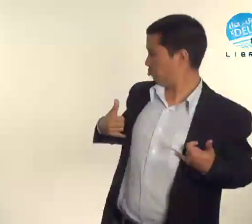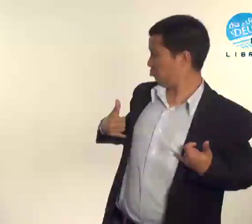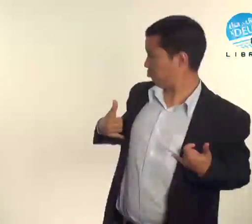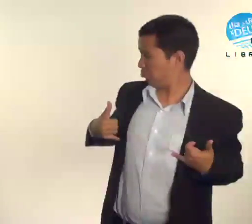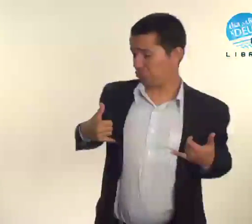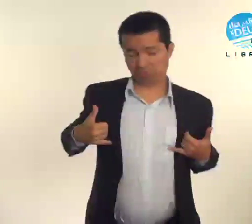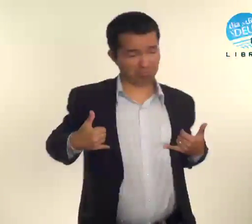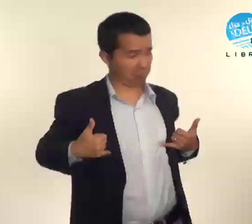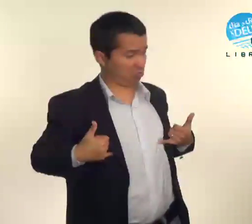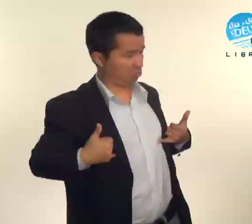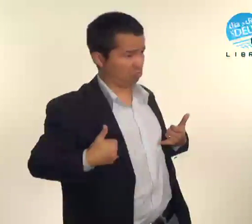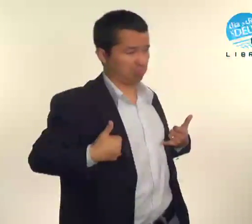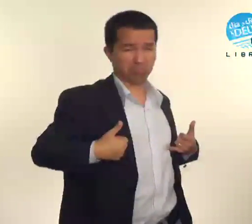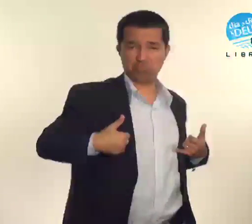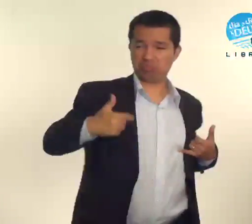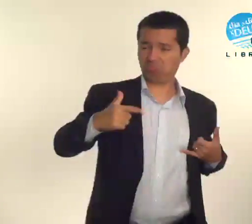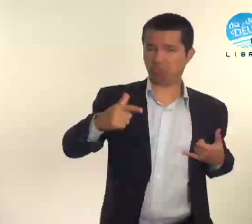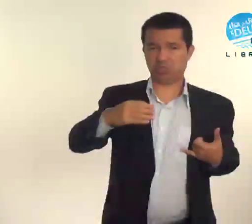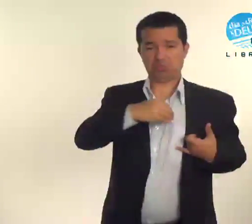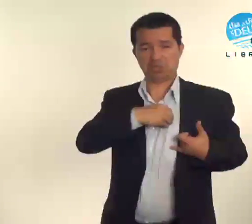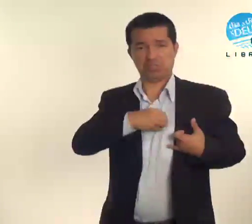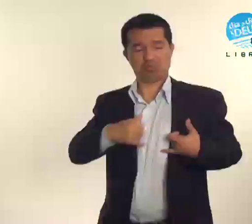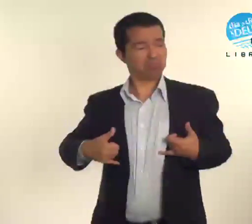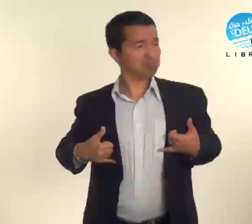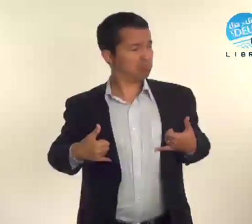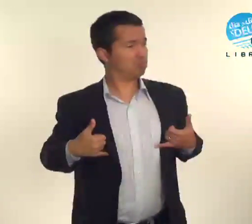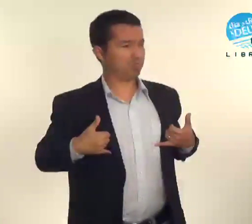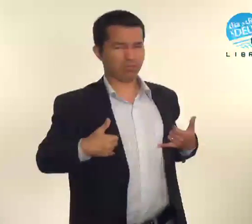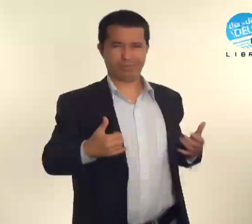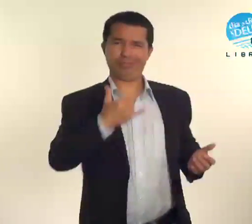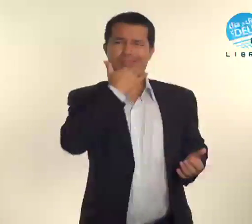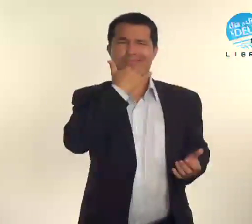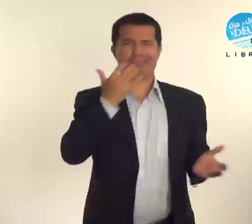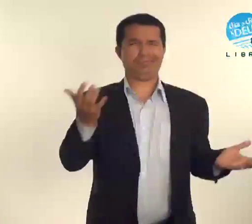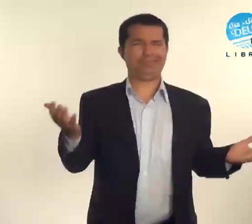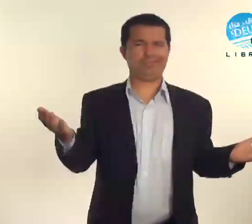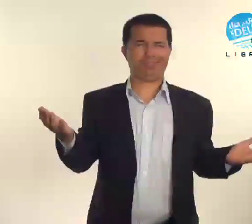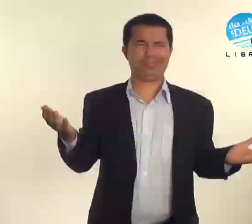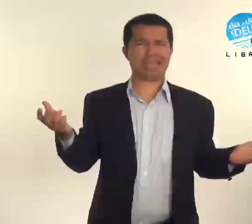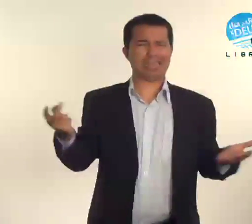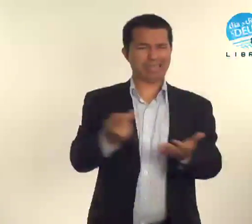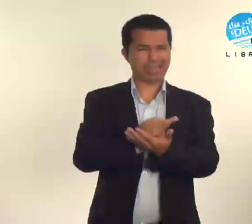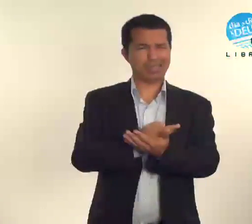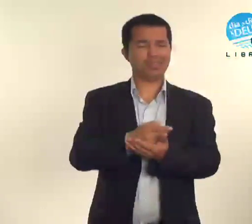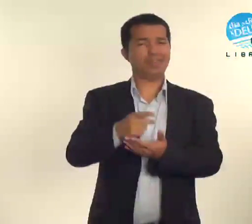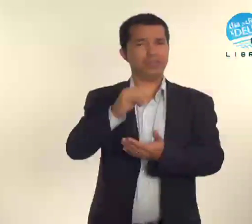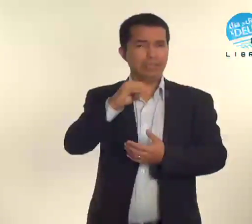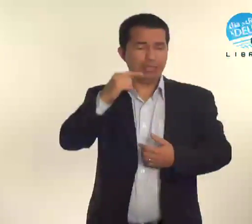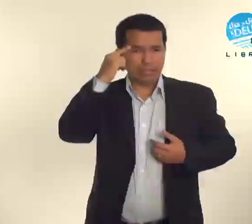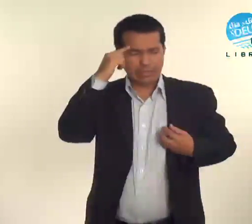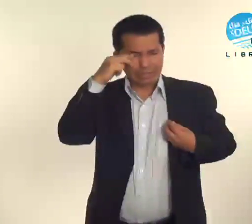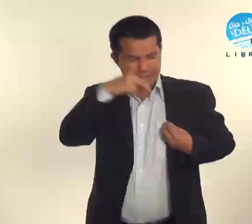vida. Segunda coisa que a Bíblia fala para que o pecado seja perdoado na nossa vida